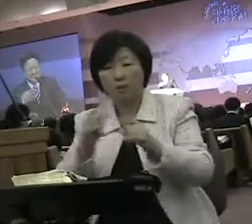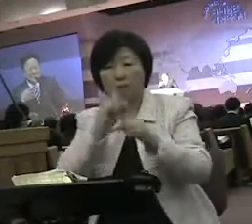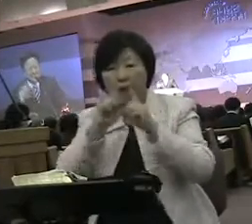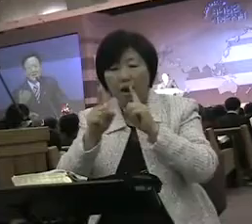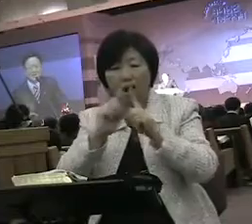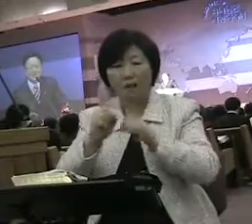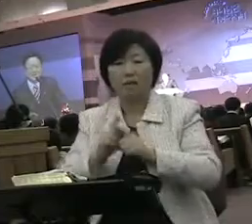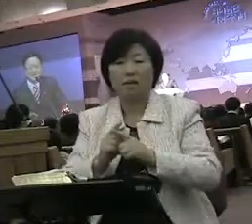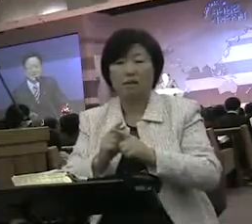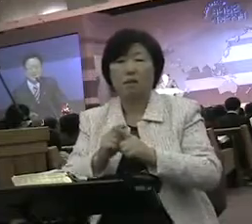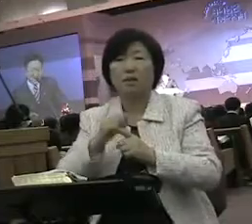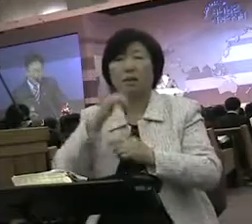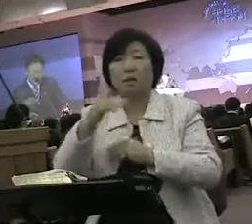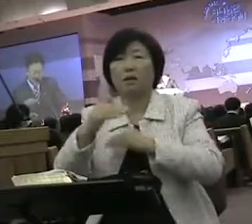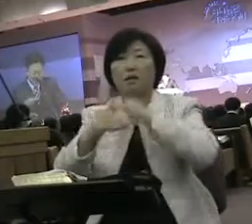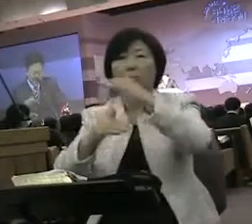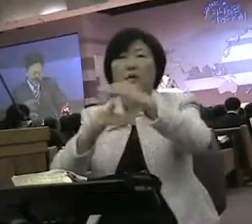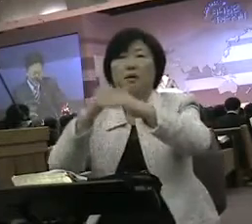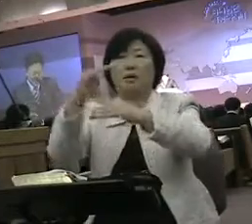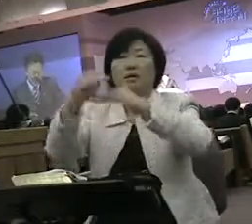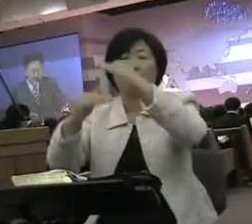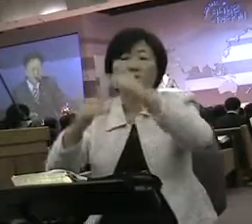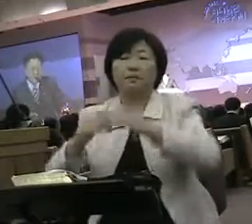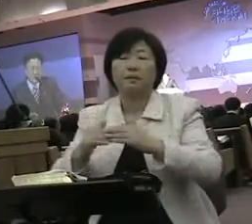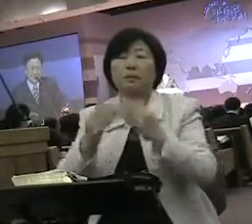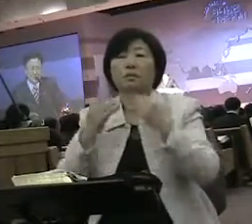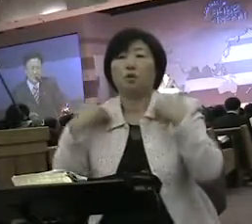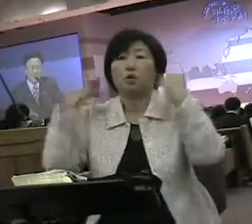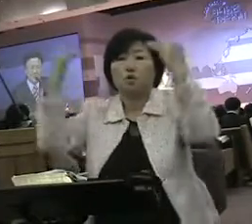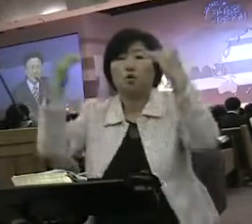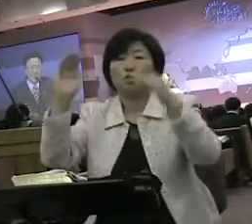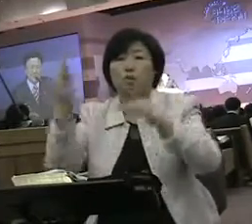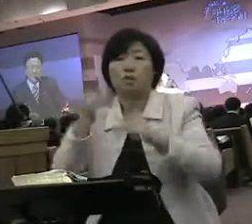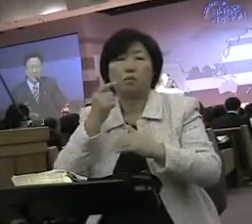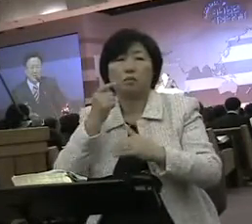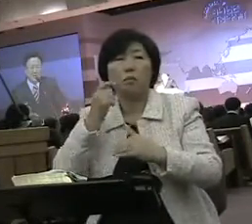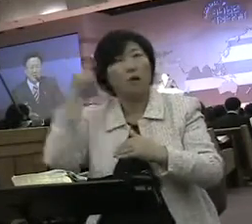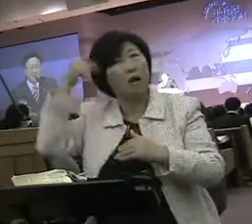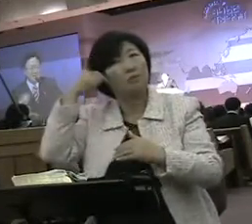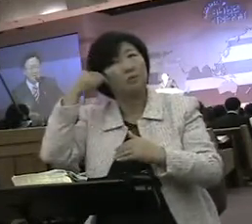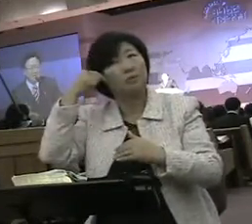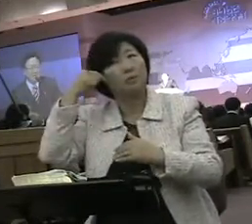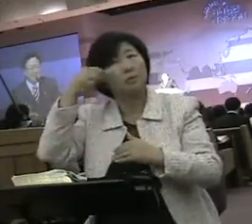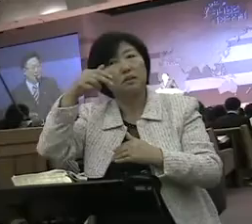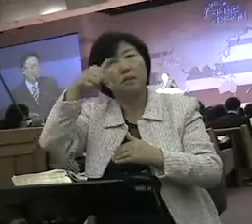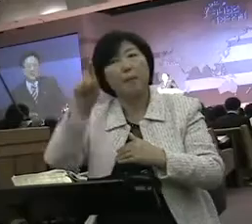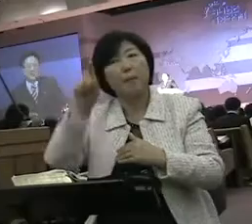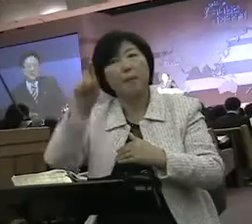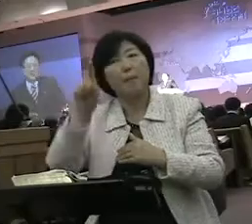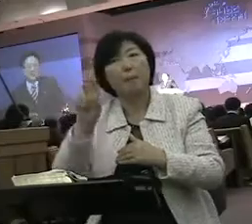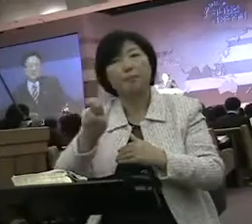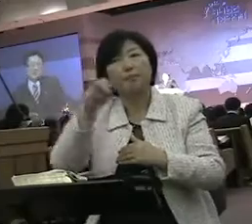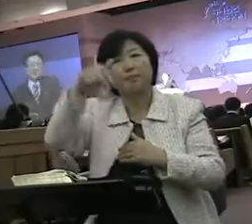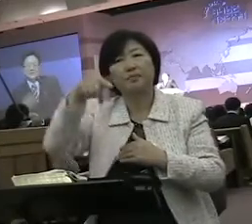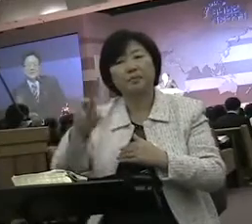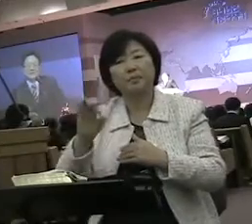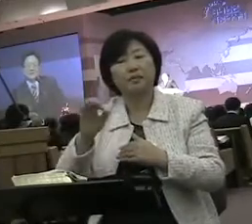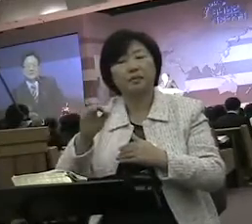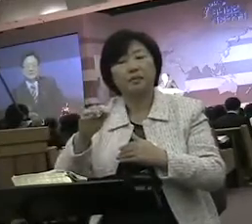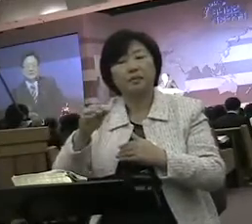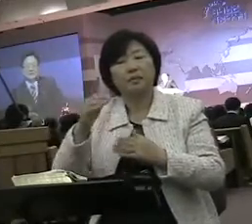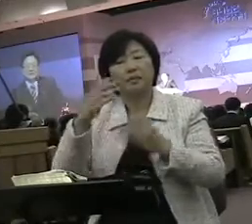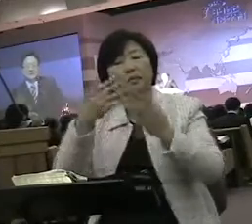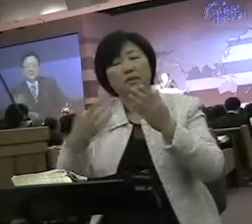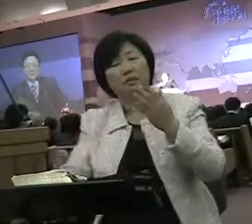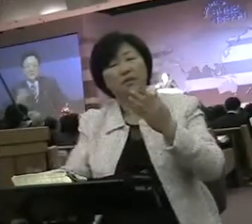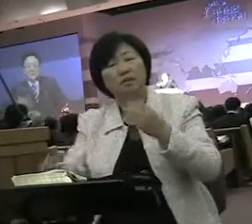이 단계가 좀 있습니다. 성숙되지 못한 사람은 감정으로 이야기를 합니다. 본인의 감정의 흐름에